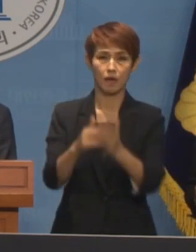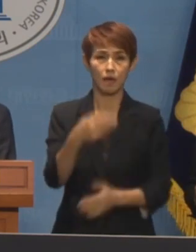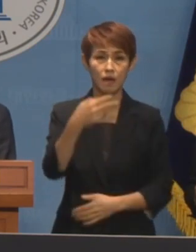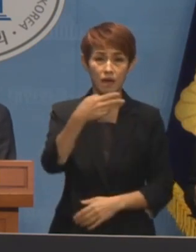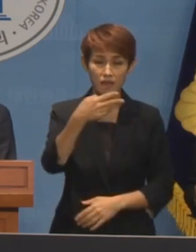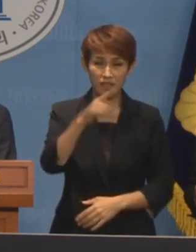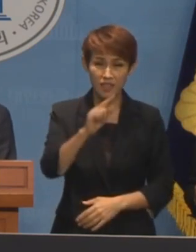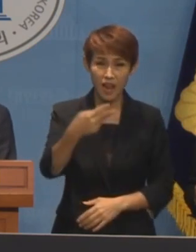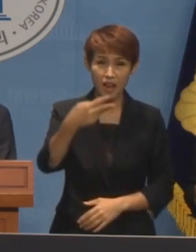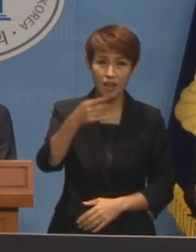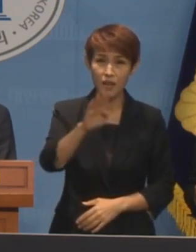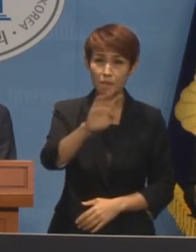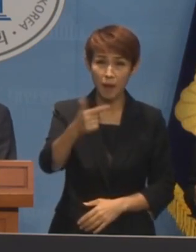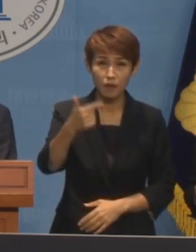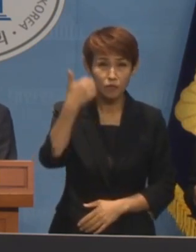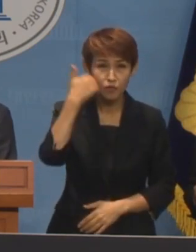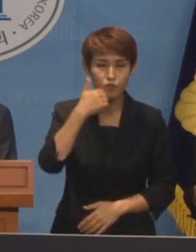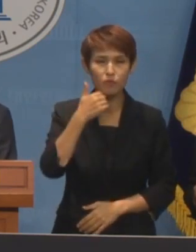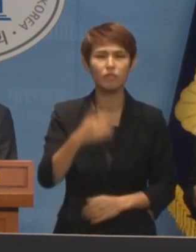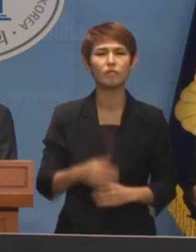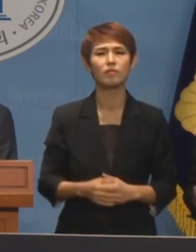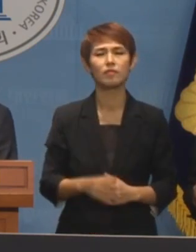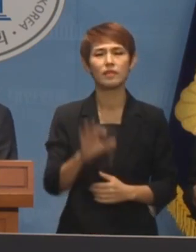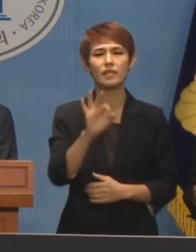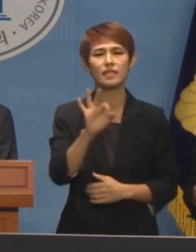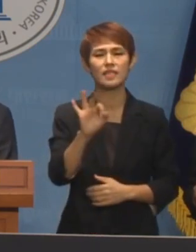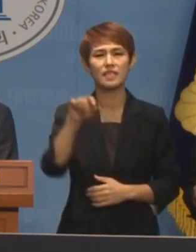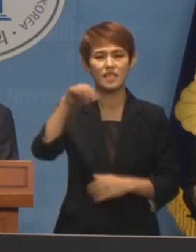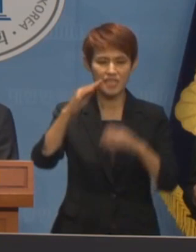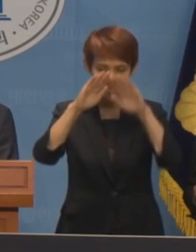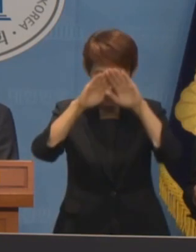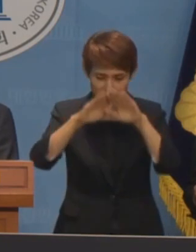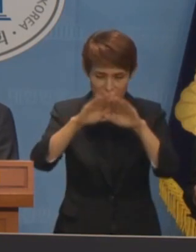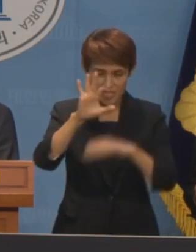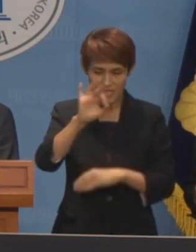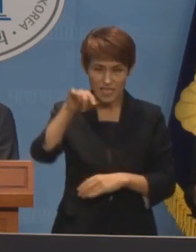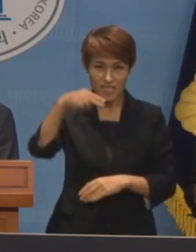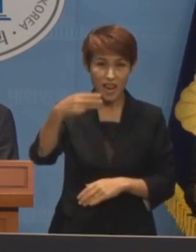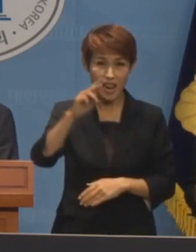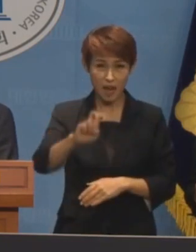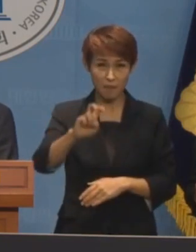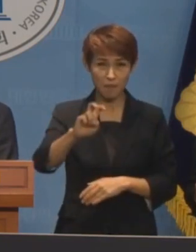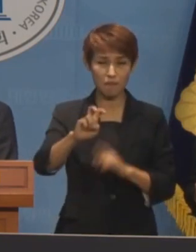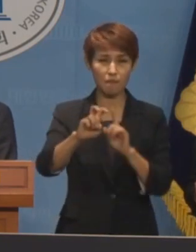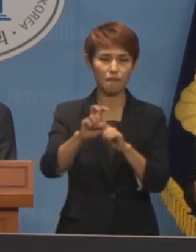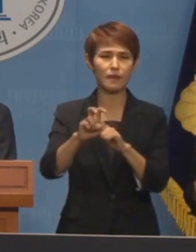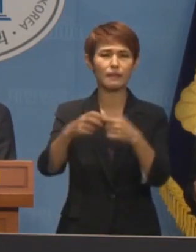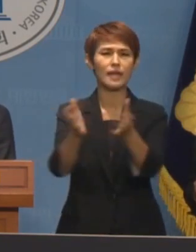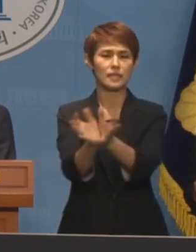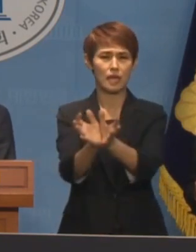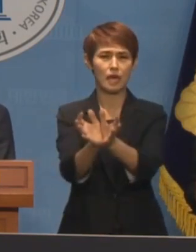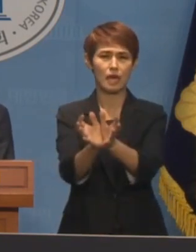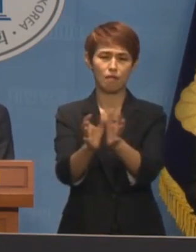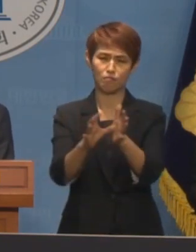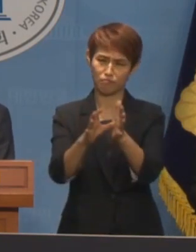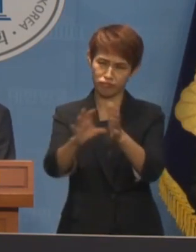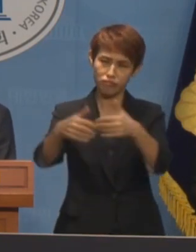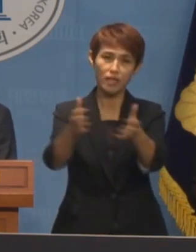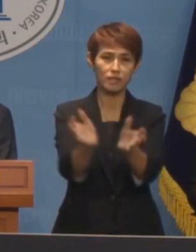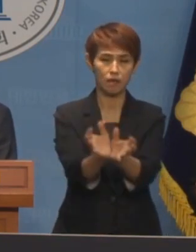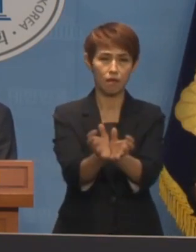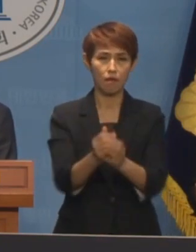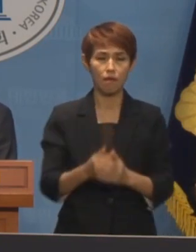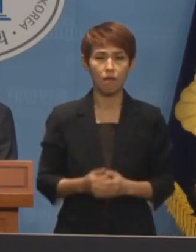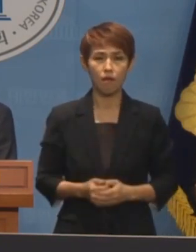탈레반이란 이슬람 극단주의 무장 세력으로 알려져 있는 무장단체입니다. 그런데 가장 온화하고 성경적